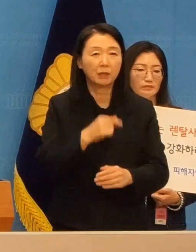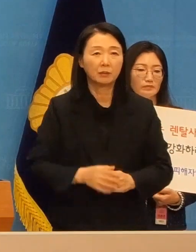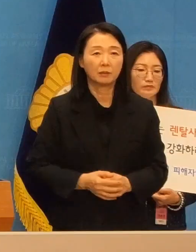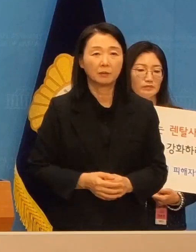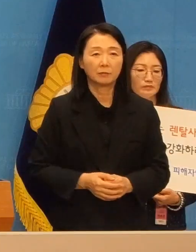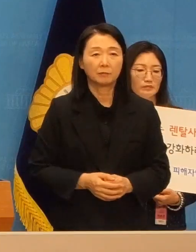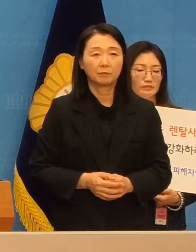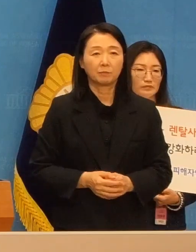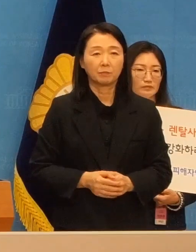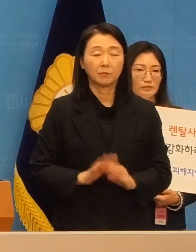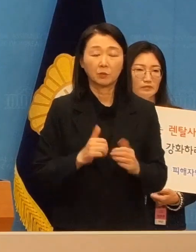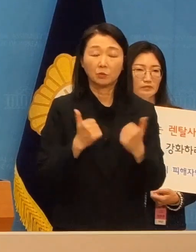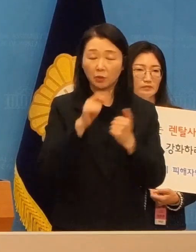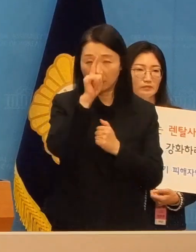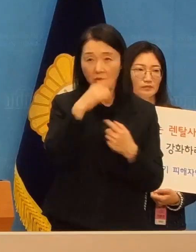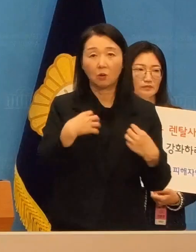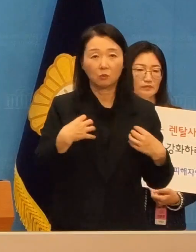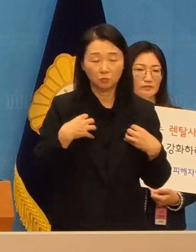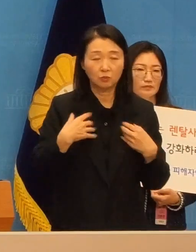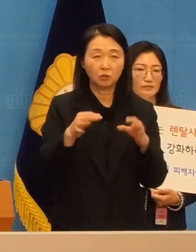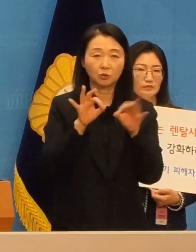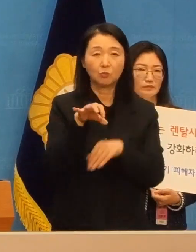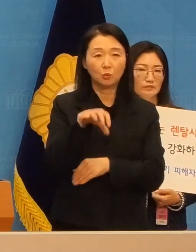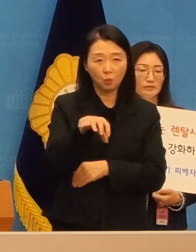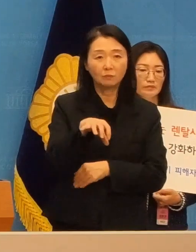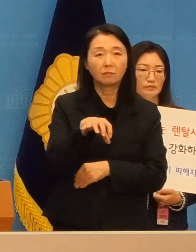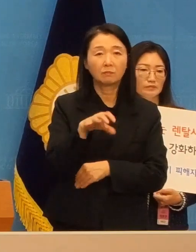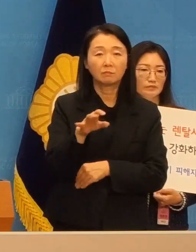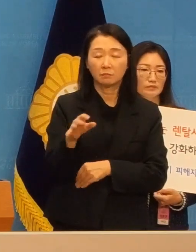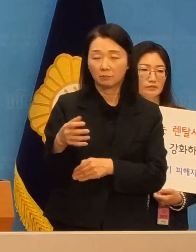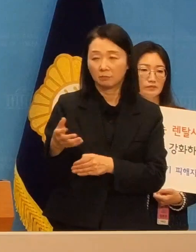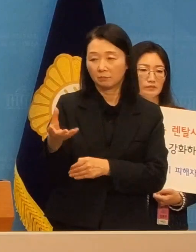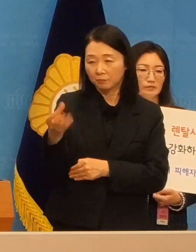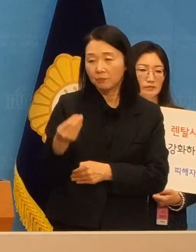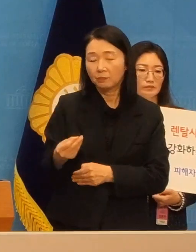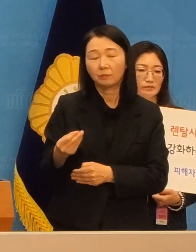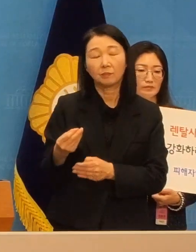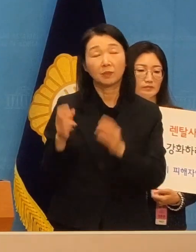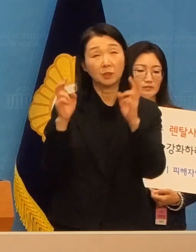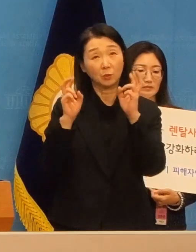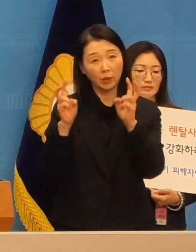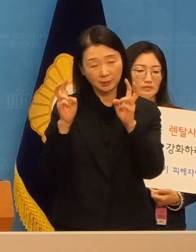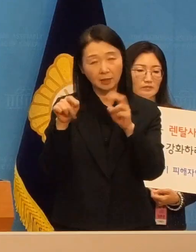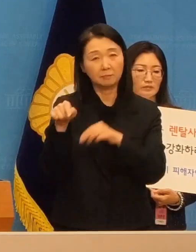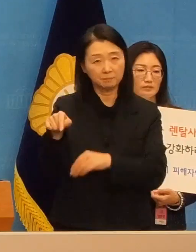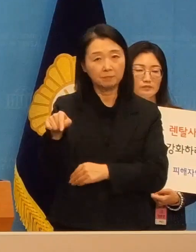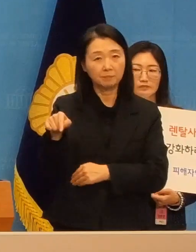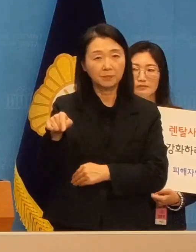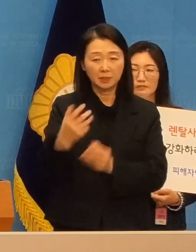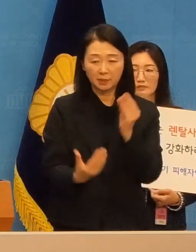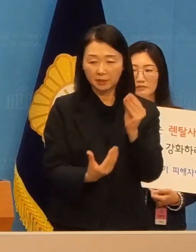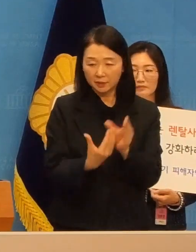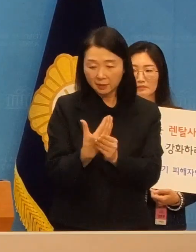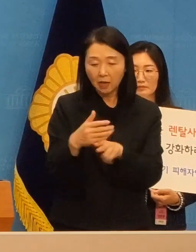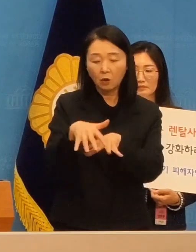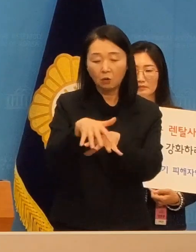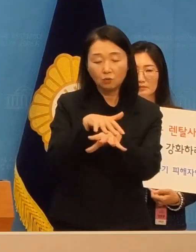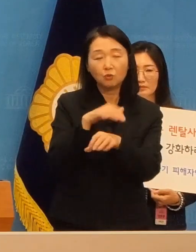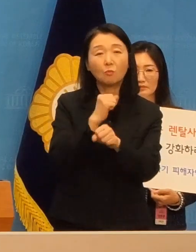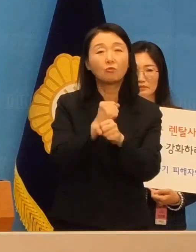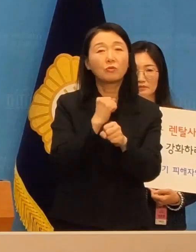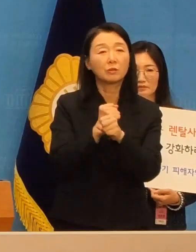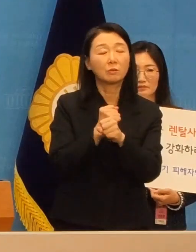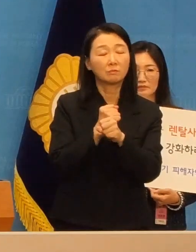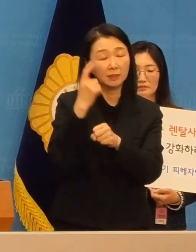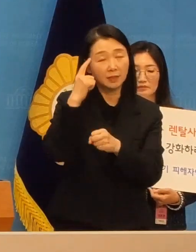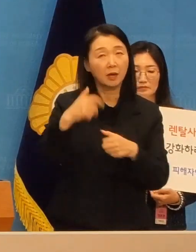나가겠습니다. 국회와 정부, 금융당국 그리고 렌탈 채권 팩토링 금융사들이 이 사건을 구조적 문제로